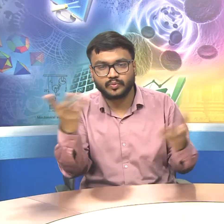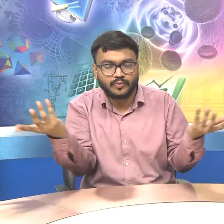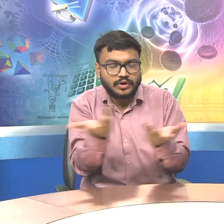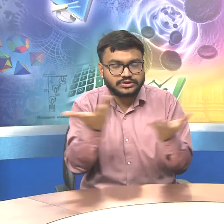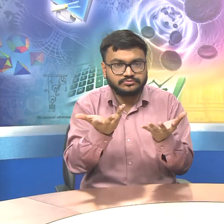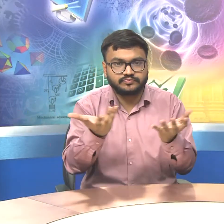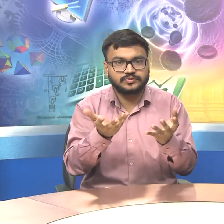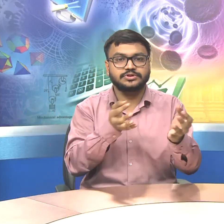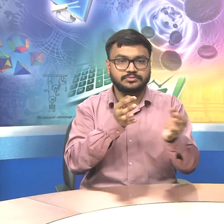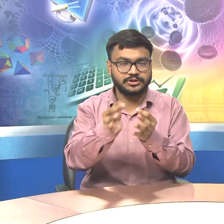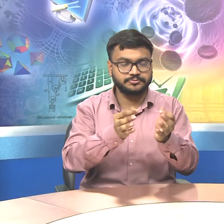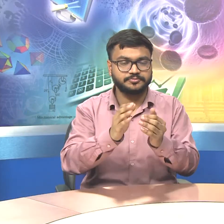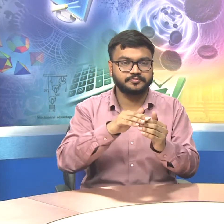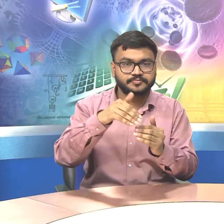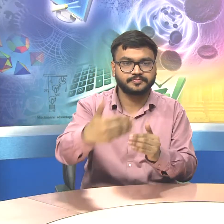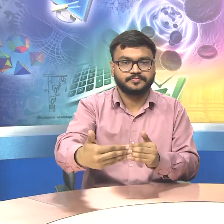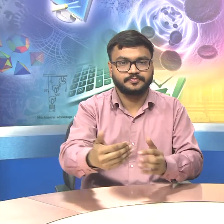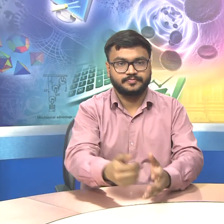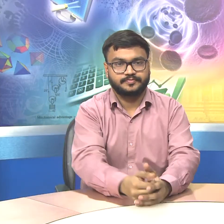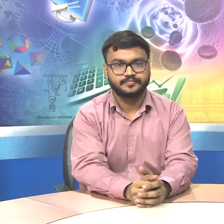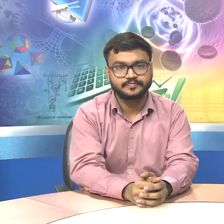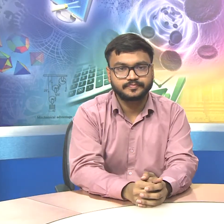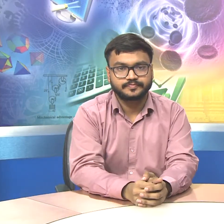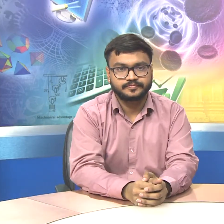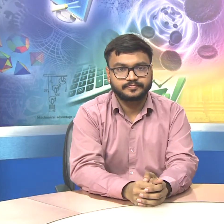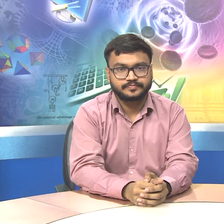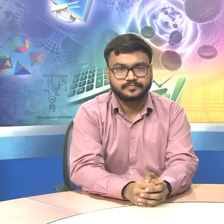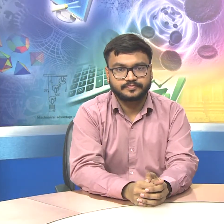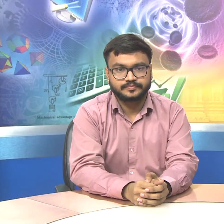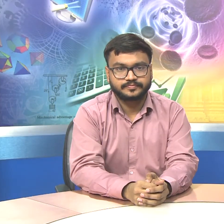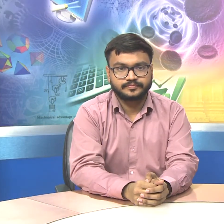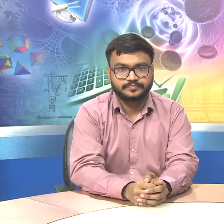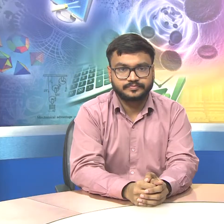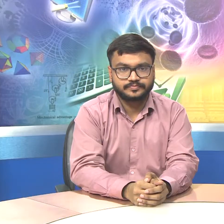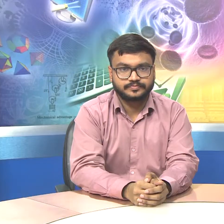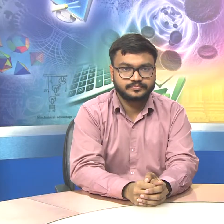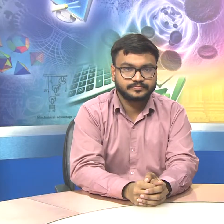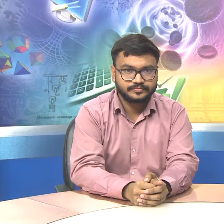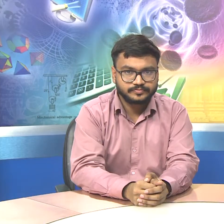Now we will look about the order sentences.